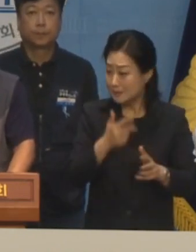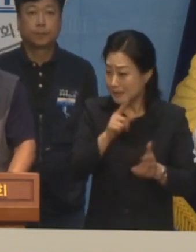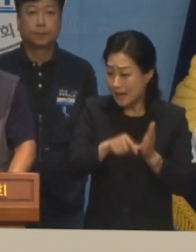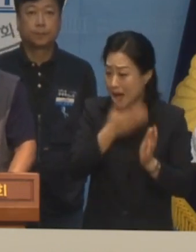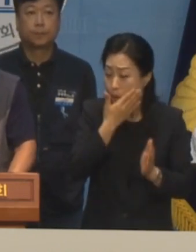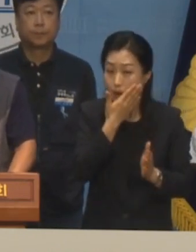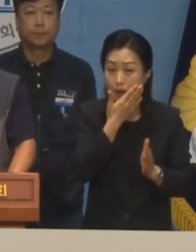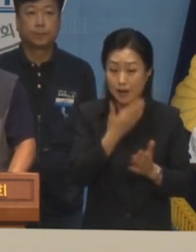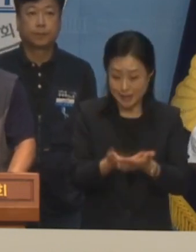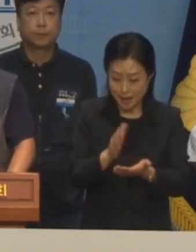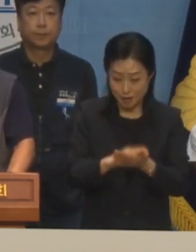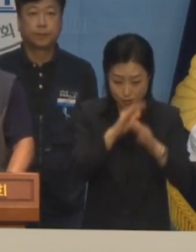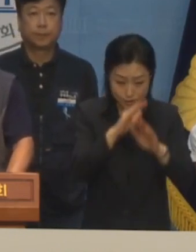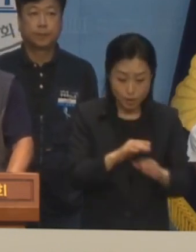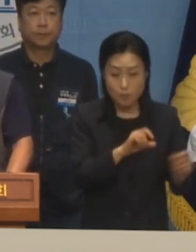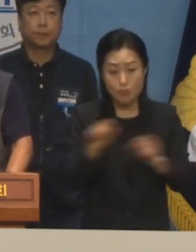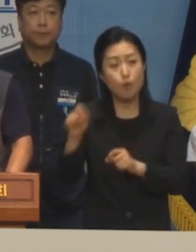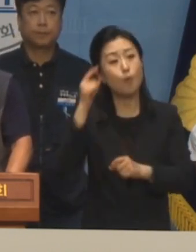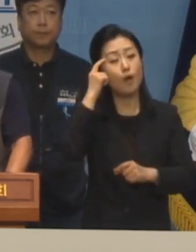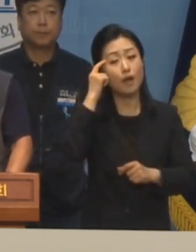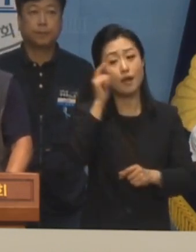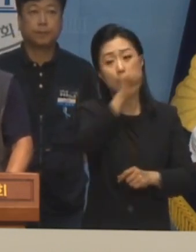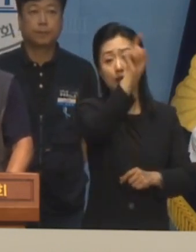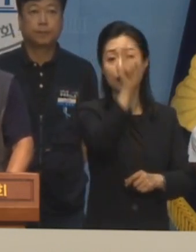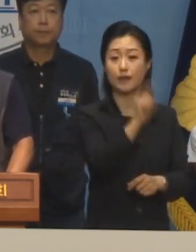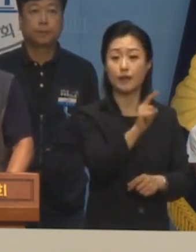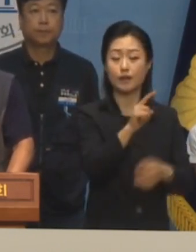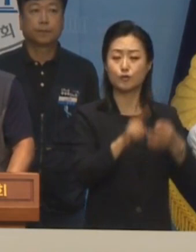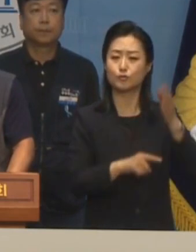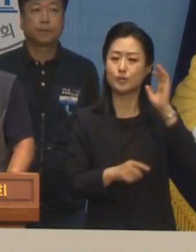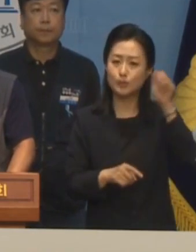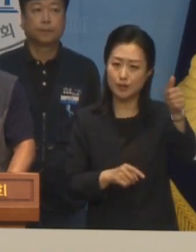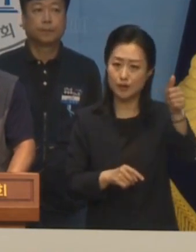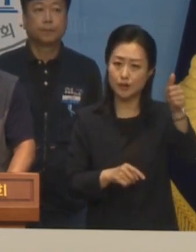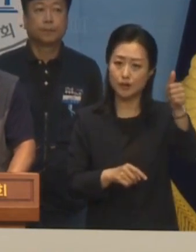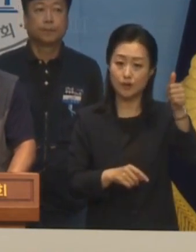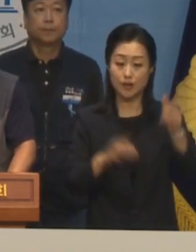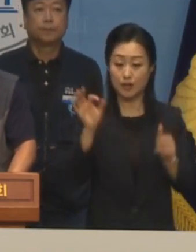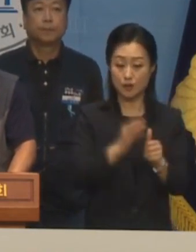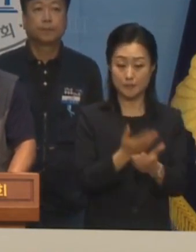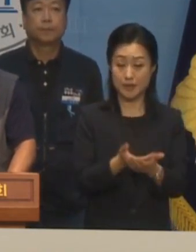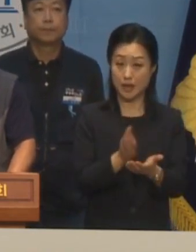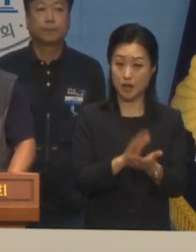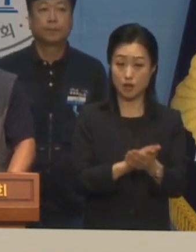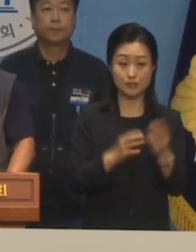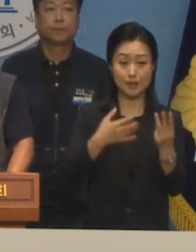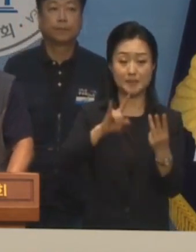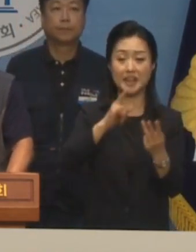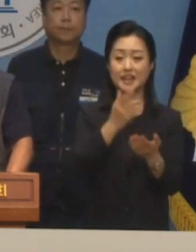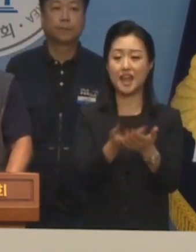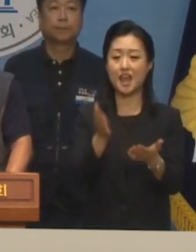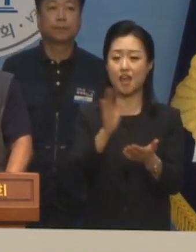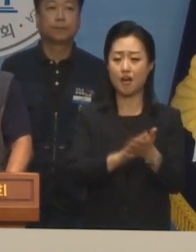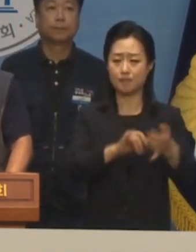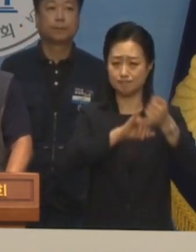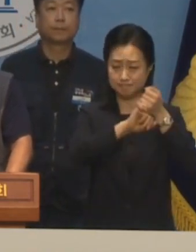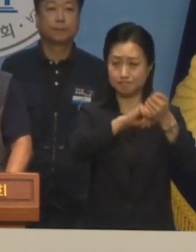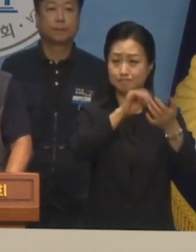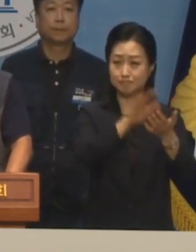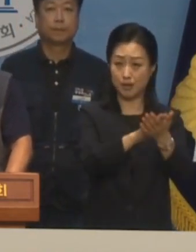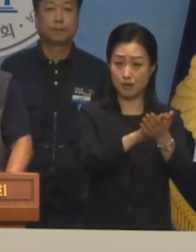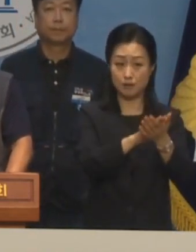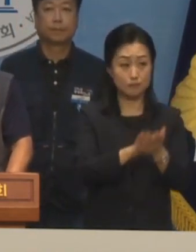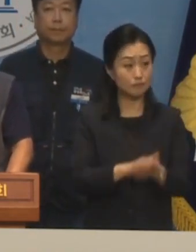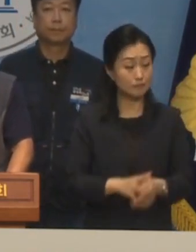지금 연금개혁을 미룬단 말입니까? 그리고 윤석열 대통령은 연금개혁을 3대 개혁으로 꼽았으면서 왜